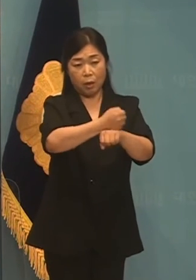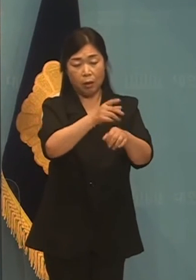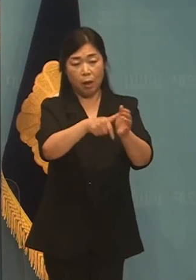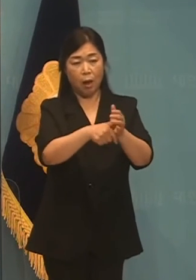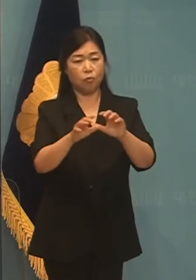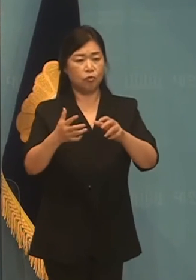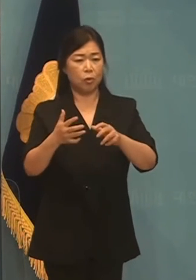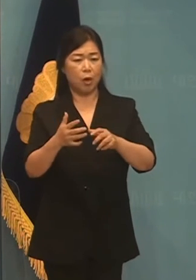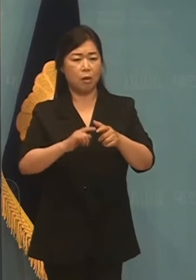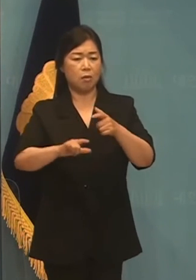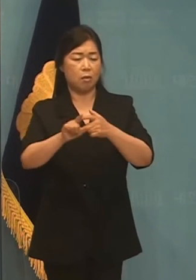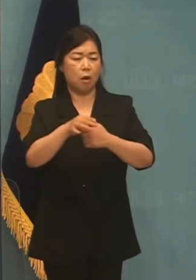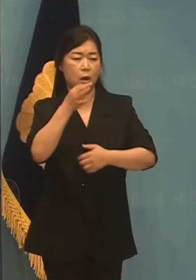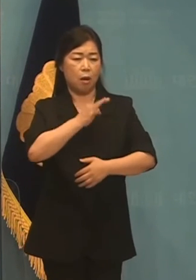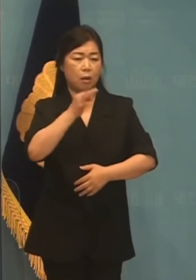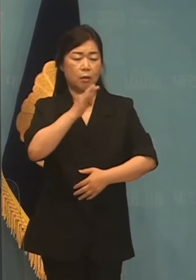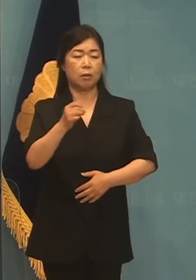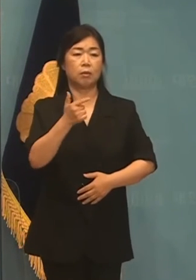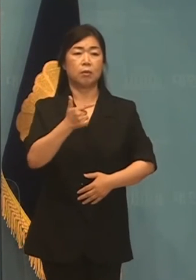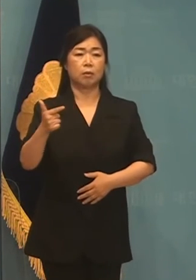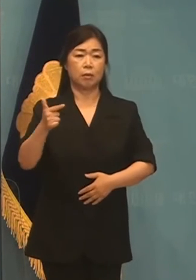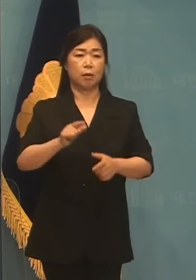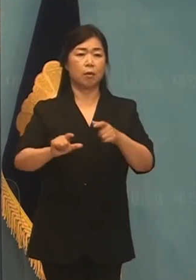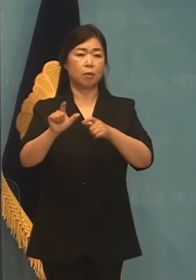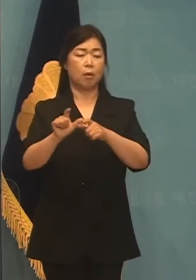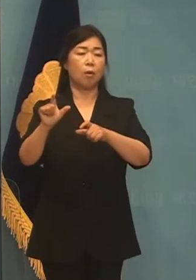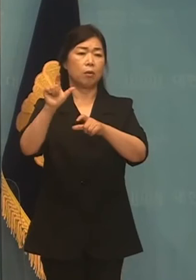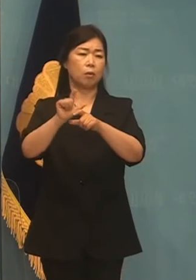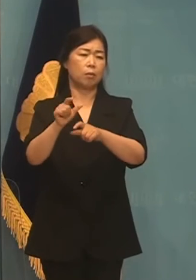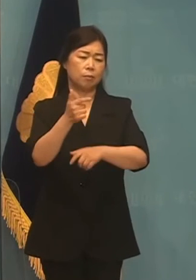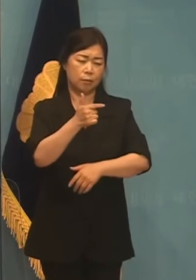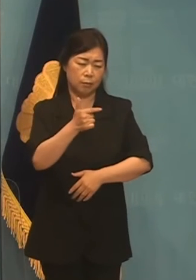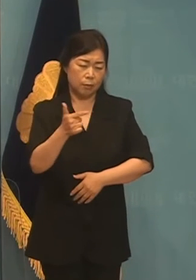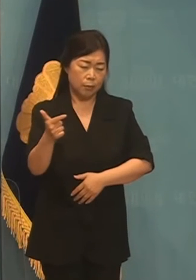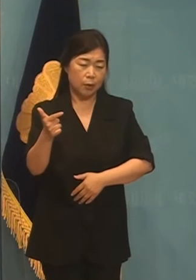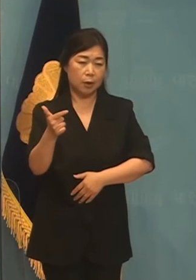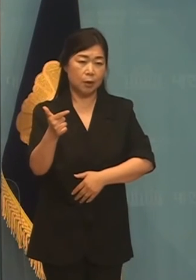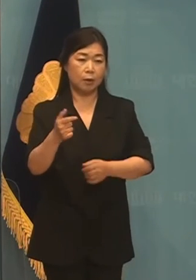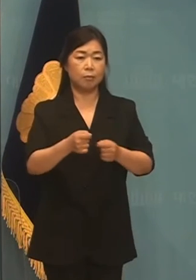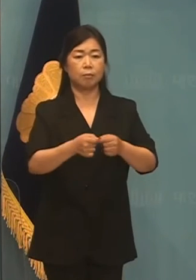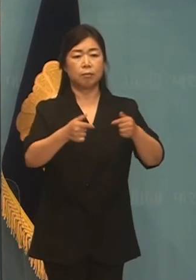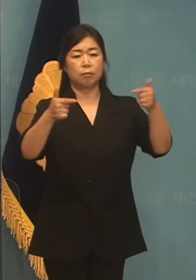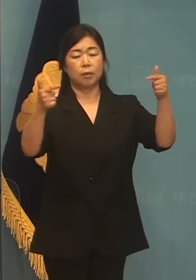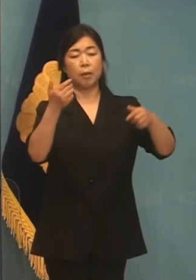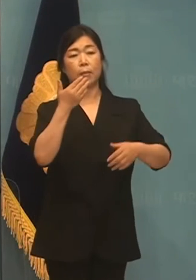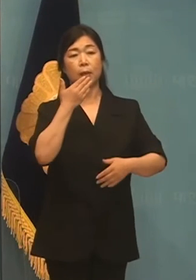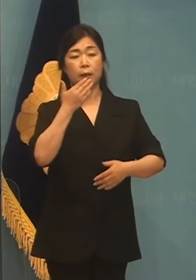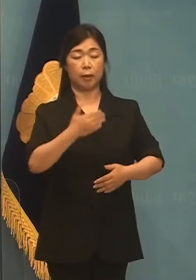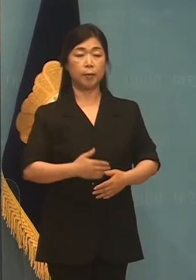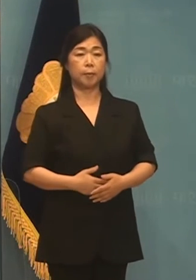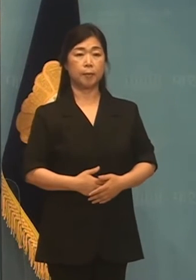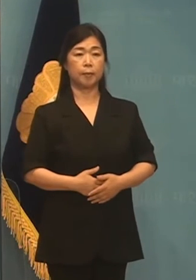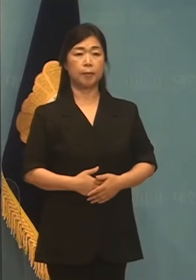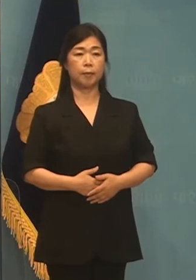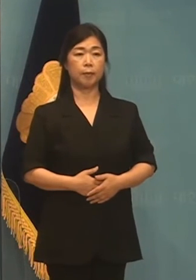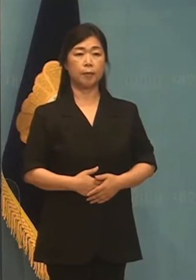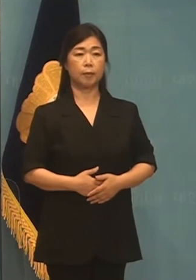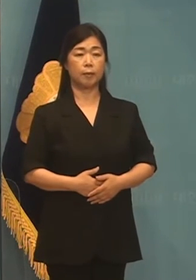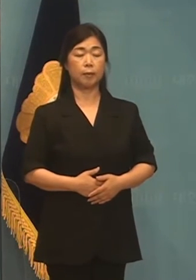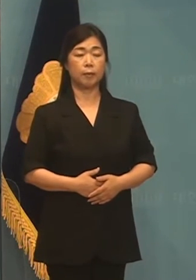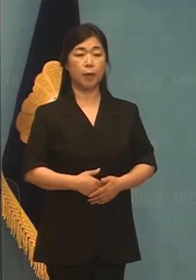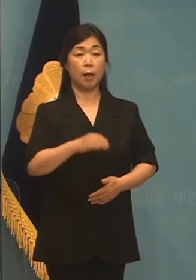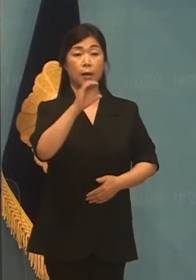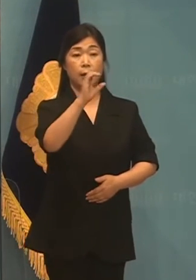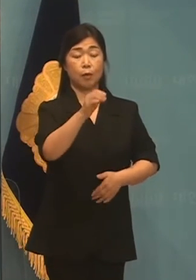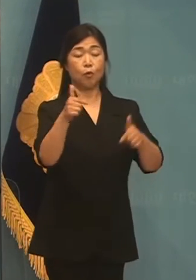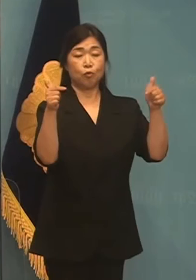국가의 부가가치가 그만큼 크게 정대될 수 있기 때문입니다.